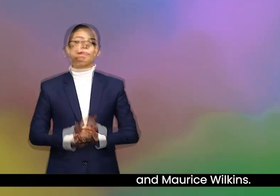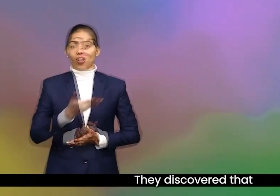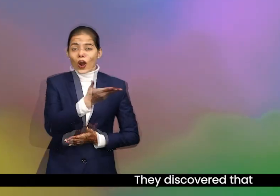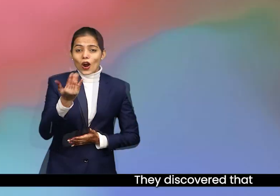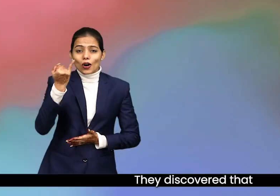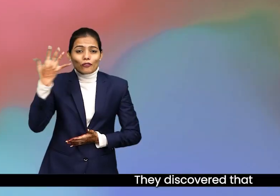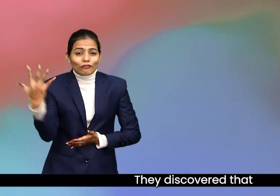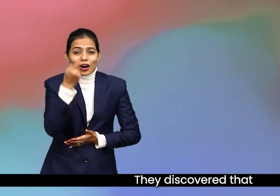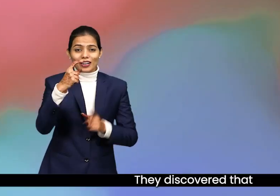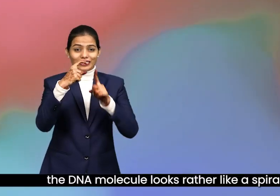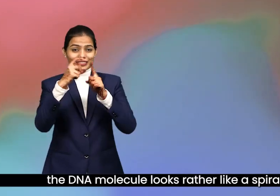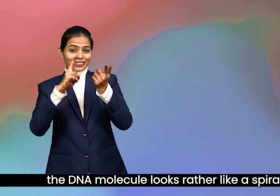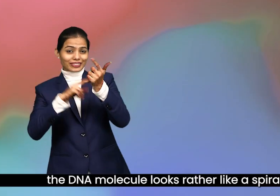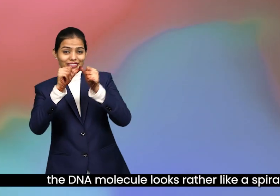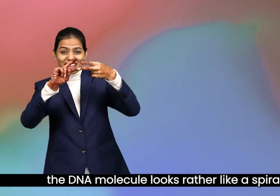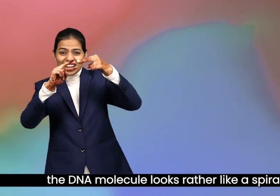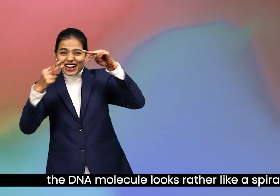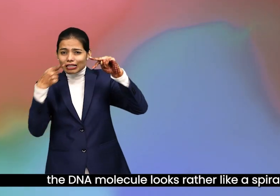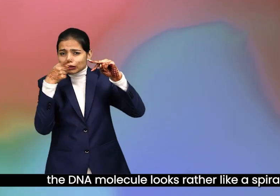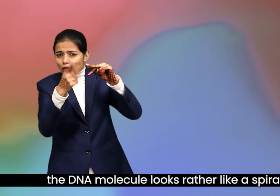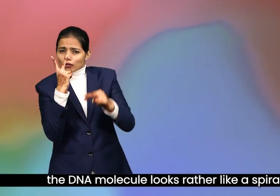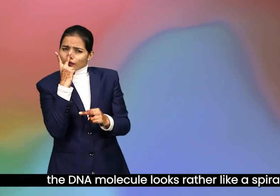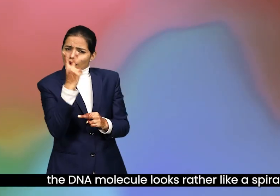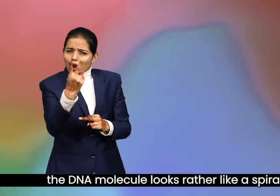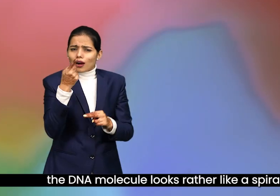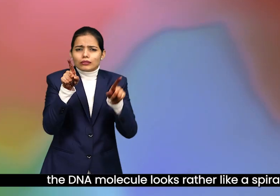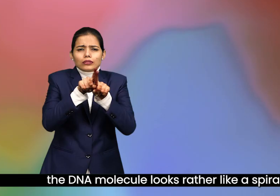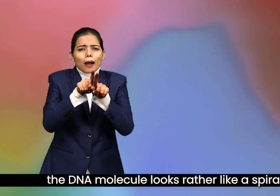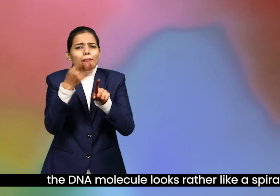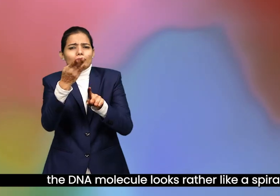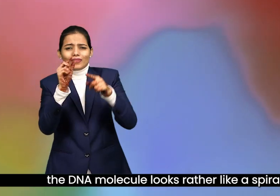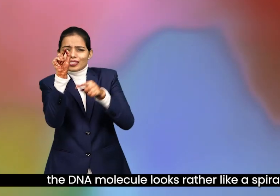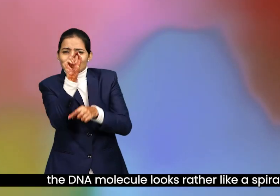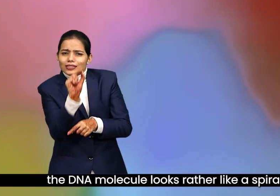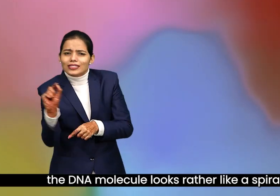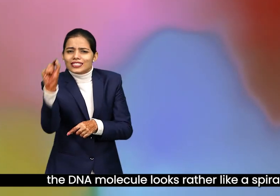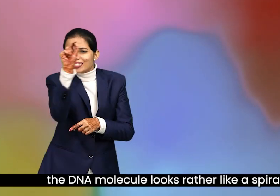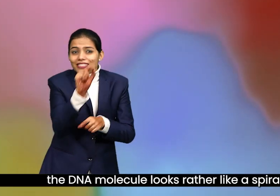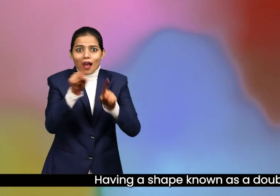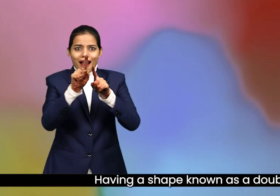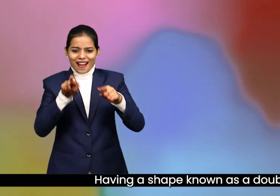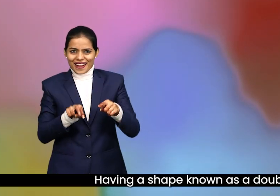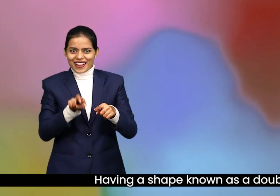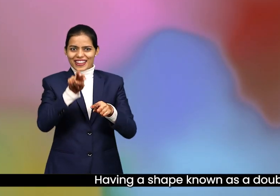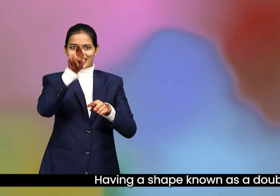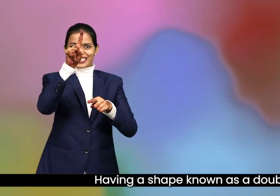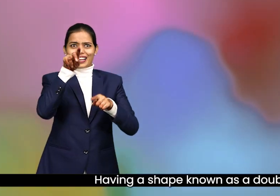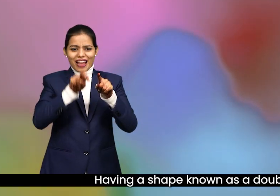They டிஎன்ஏ discovered that மூலக்கூறு the ஒரு DNA சுழல் molecule படிகட்டு போல looks rather like a spiral staircase having a shape தோற்றமளிக்கிறது. known